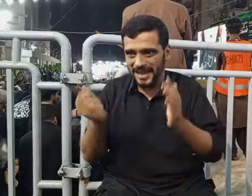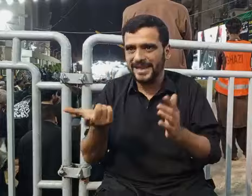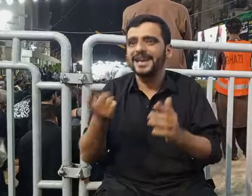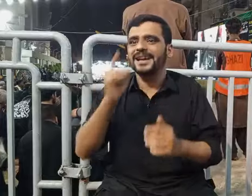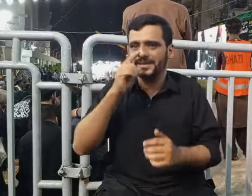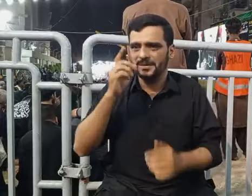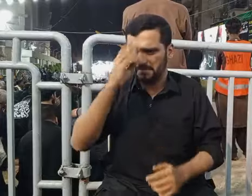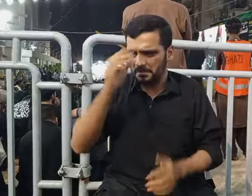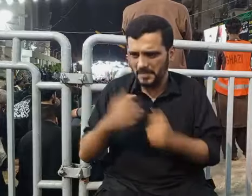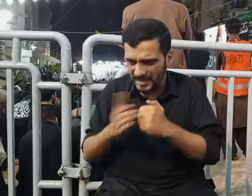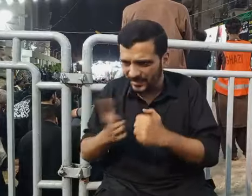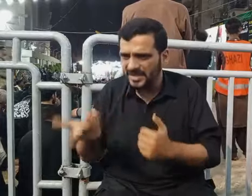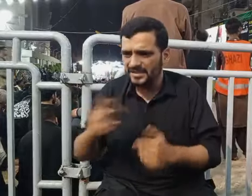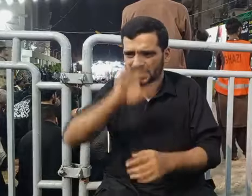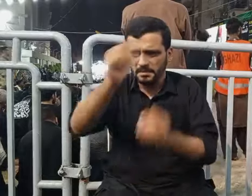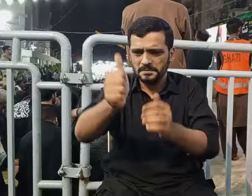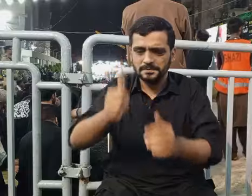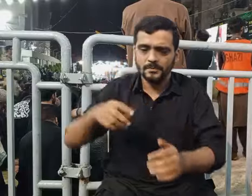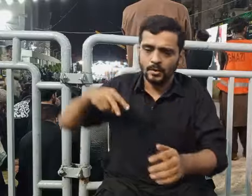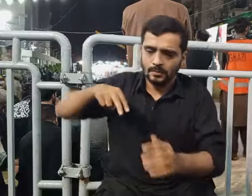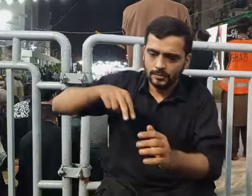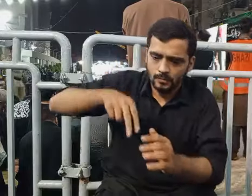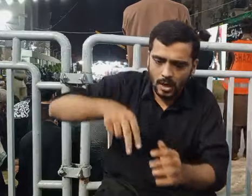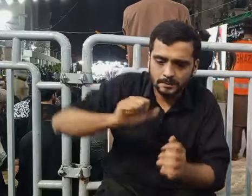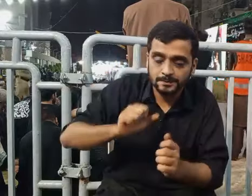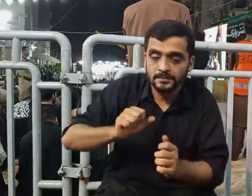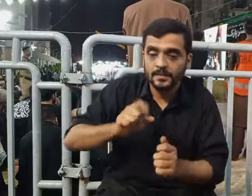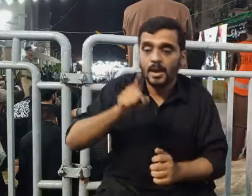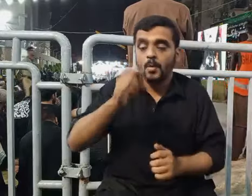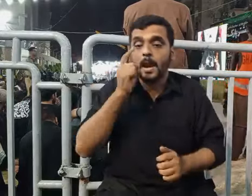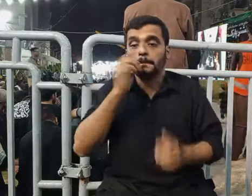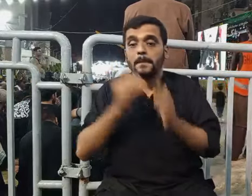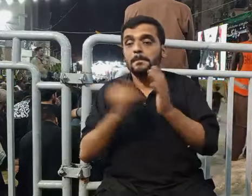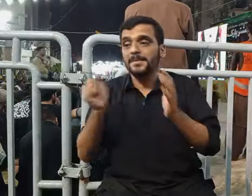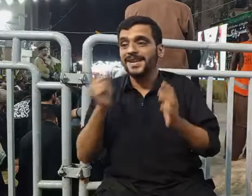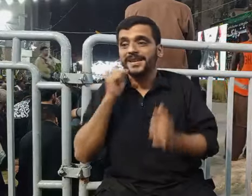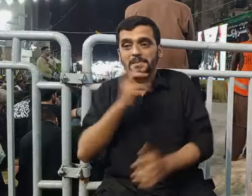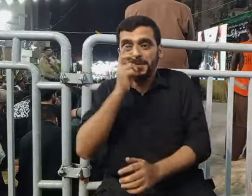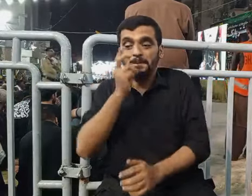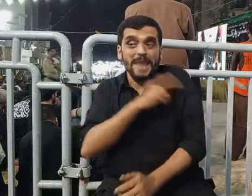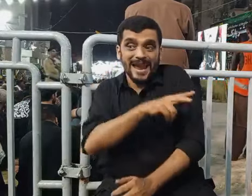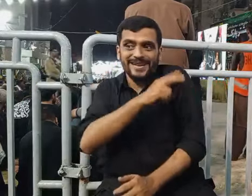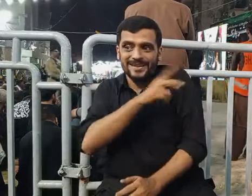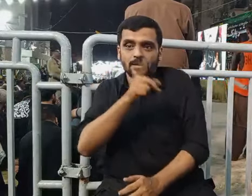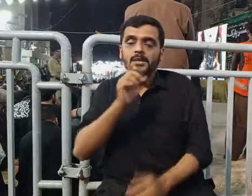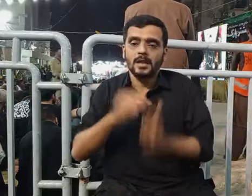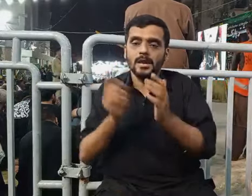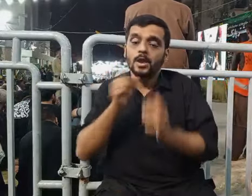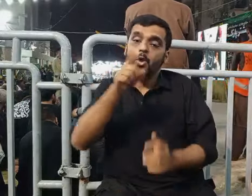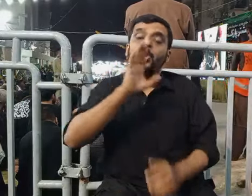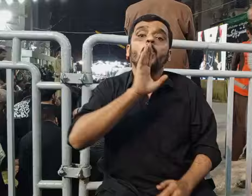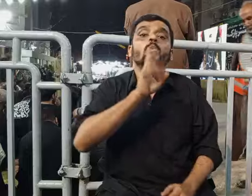درے خیمہ سے کہا بہن زینب قاسم کا لاشا لایا ہو لیکن ماں کو نہیں بتانا۔